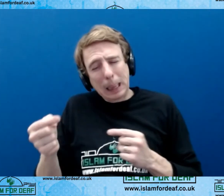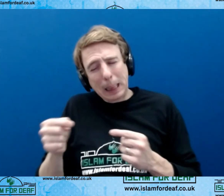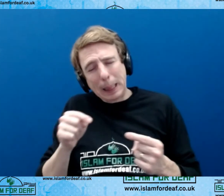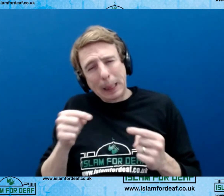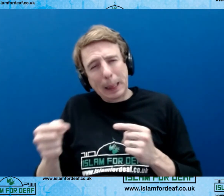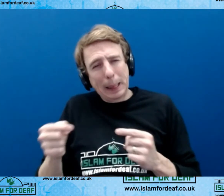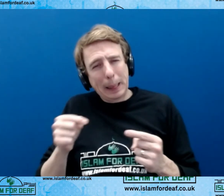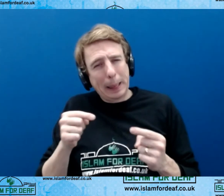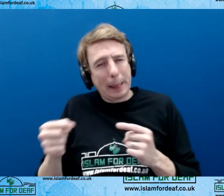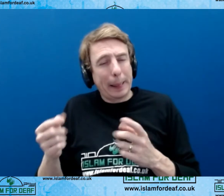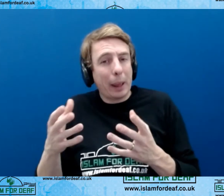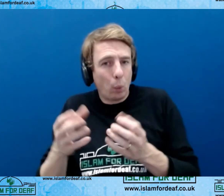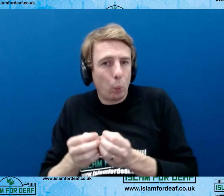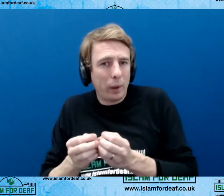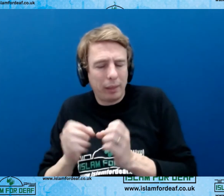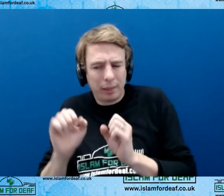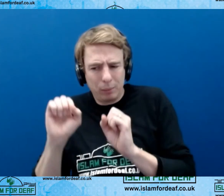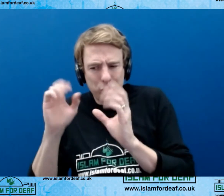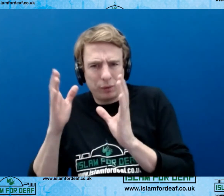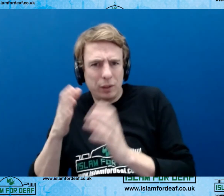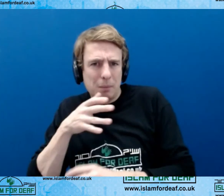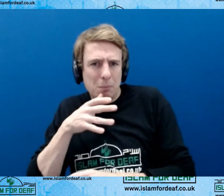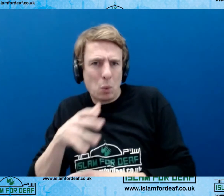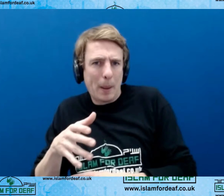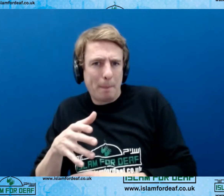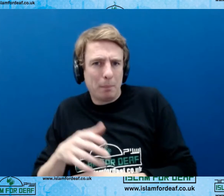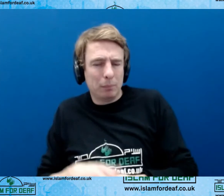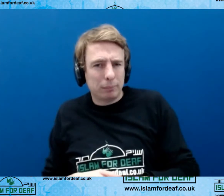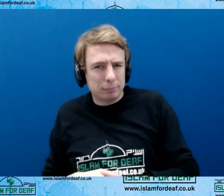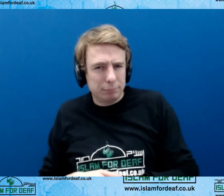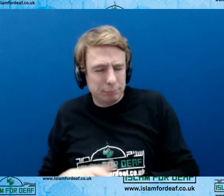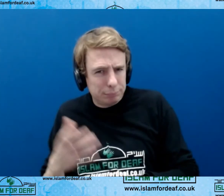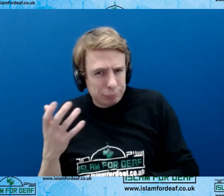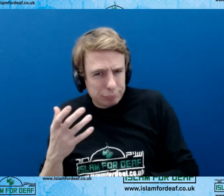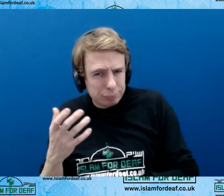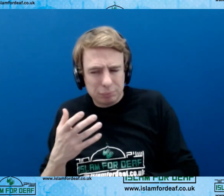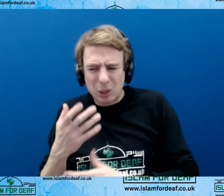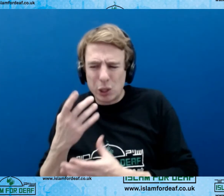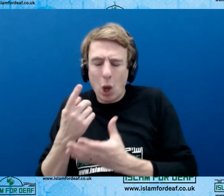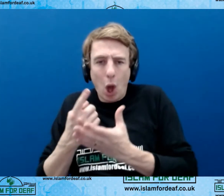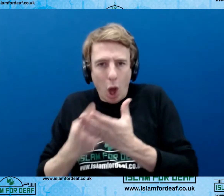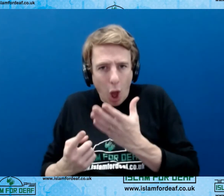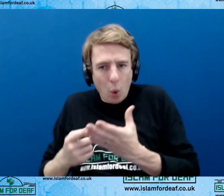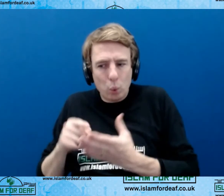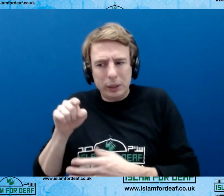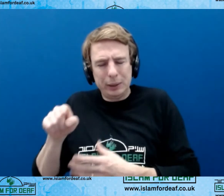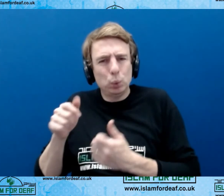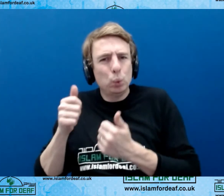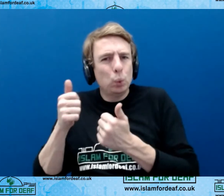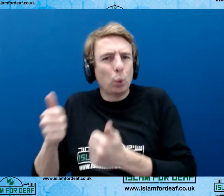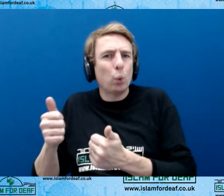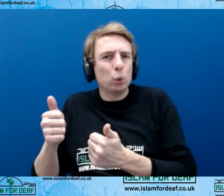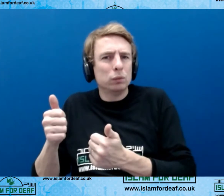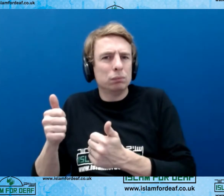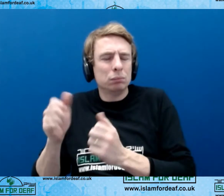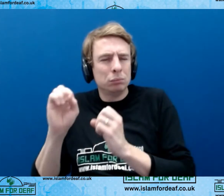goodness. وإذا ذكرناه صلينا عليه ودعونا قلنا صلى الله عليه وآله